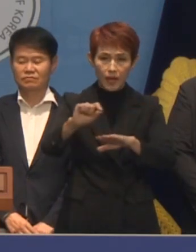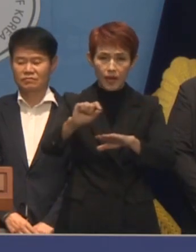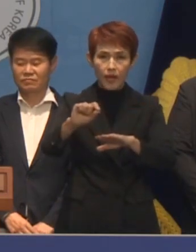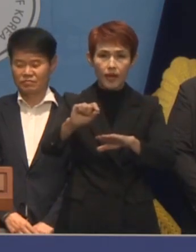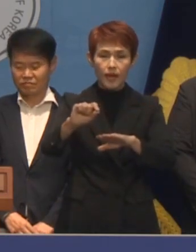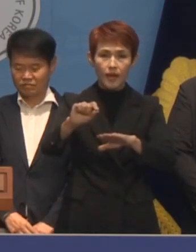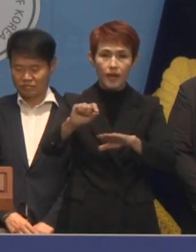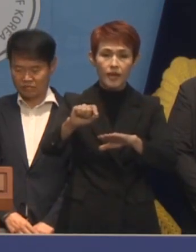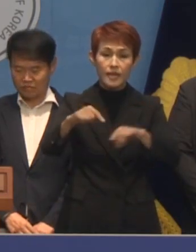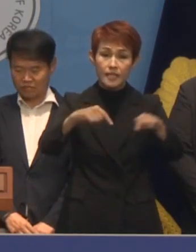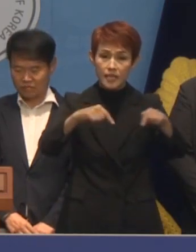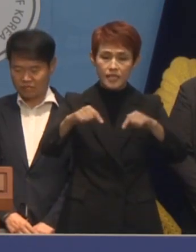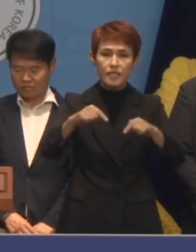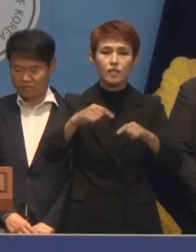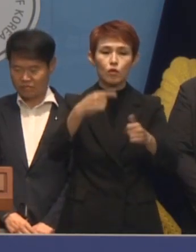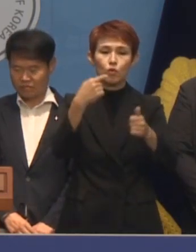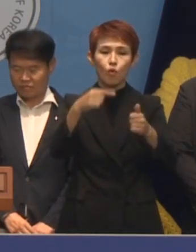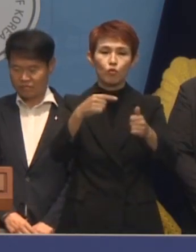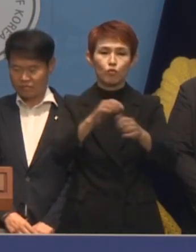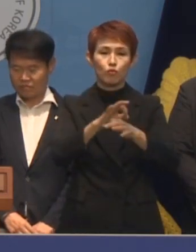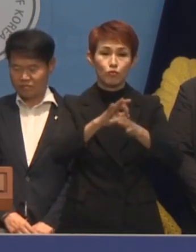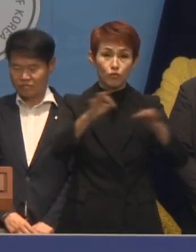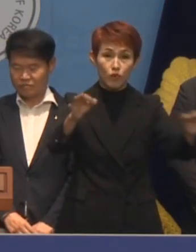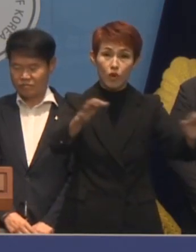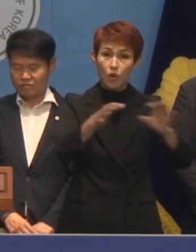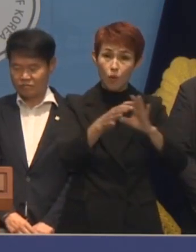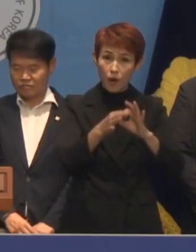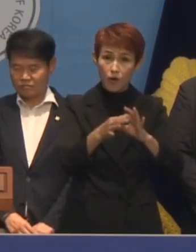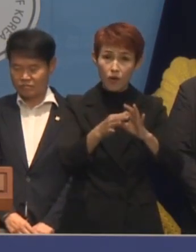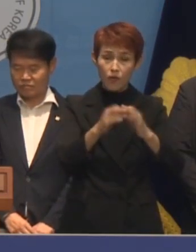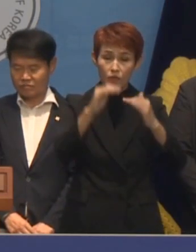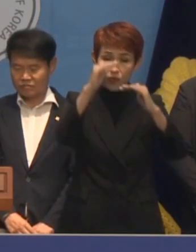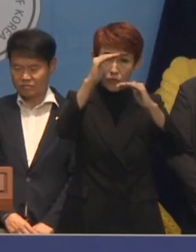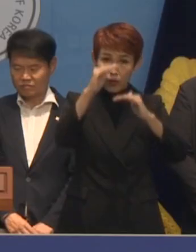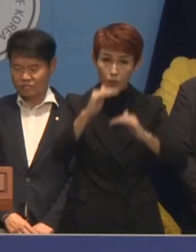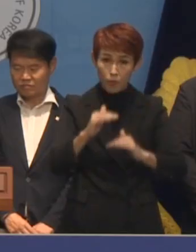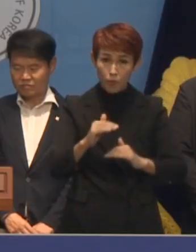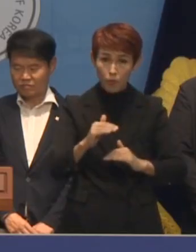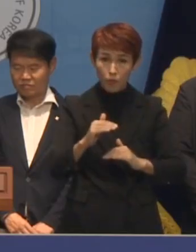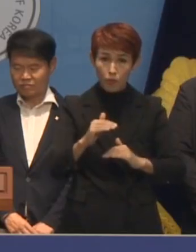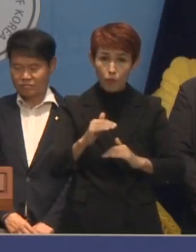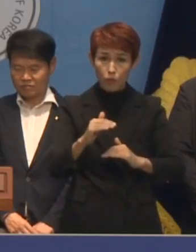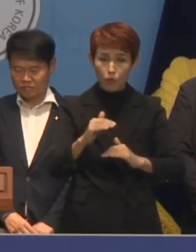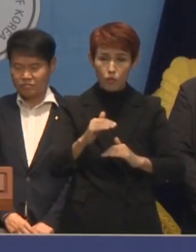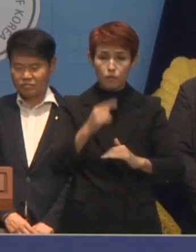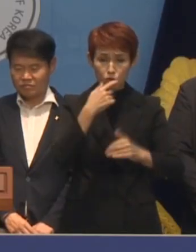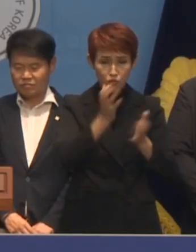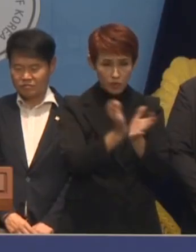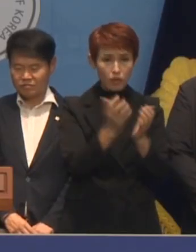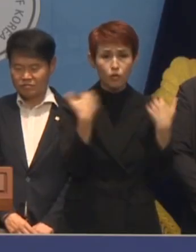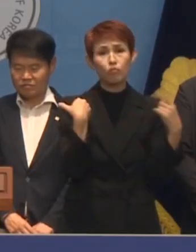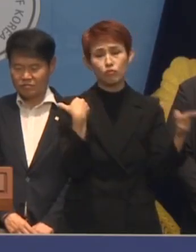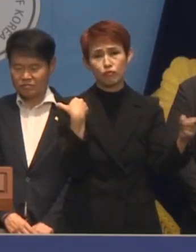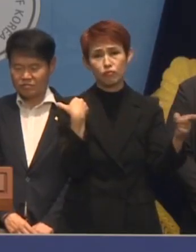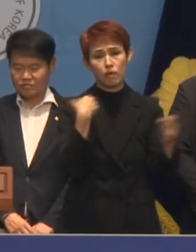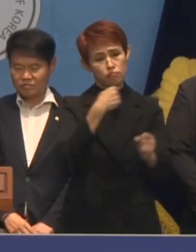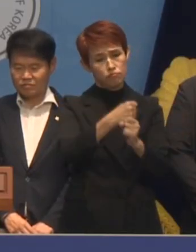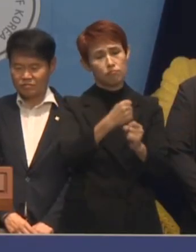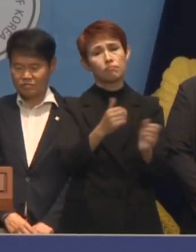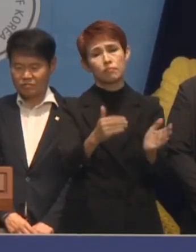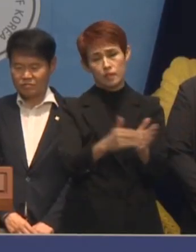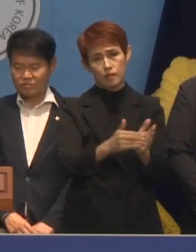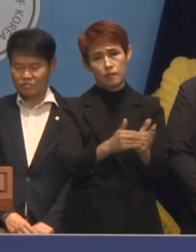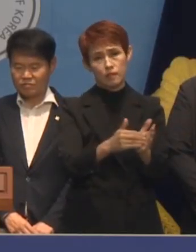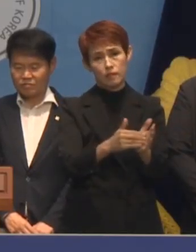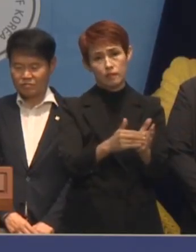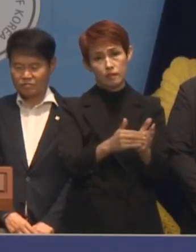지방자치 정부 교부 건법과 관련한 어떤 일몰 조항도 당시에 민주당 정부가 만들었습니다. 그게